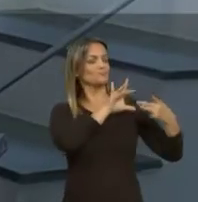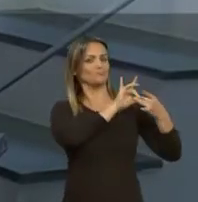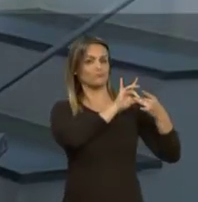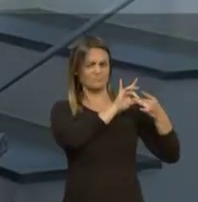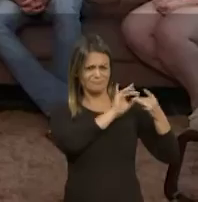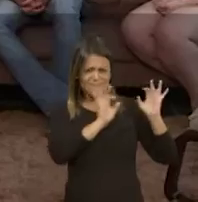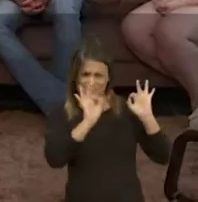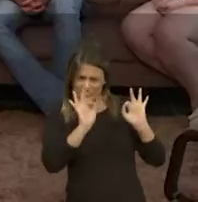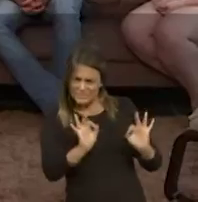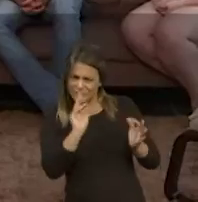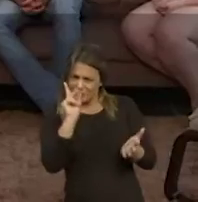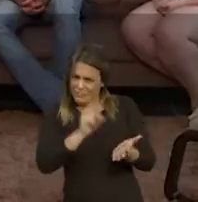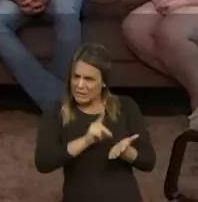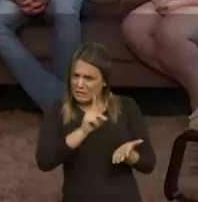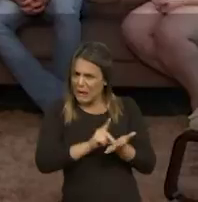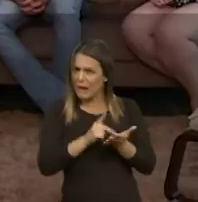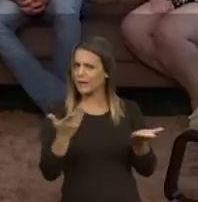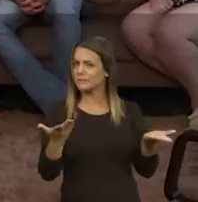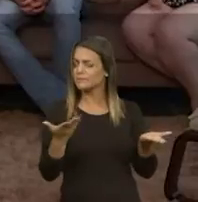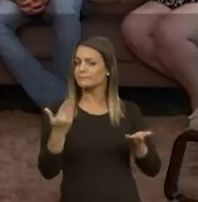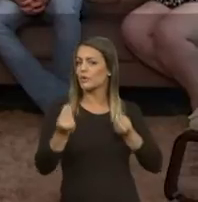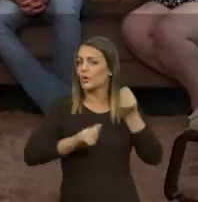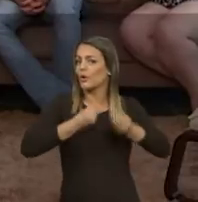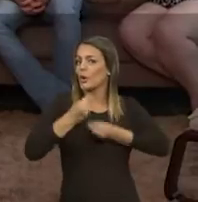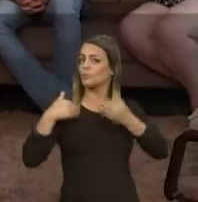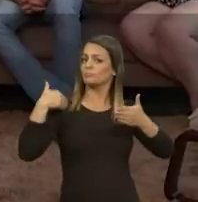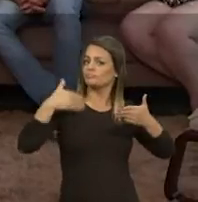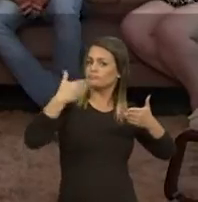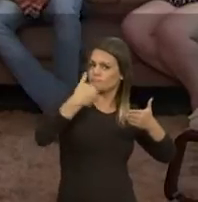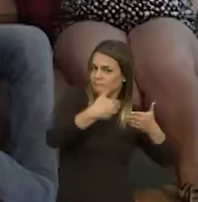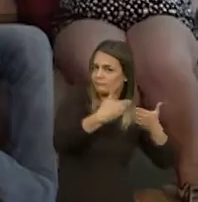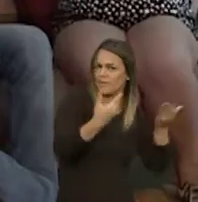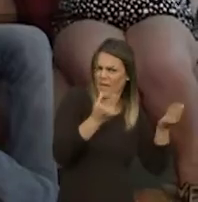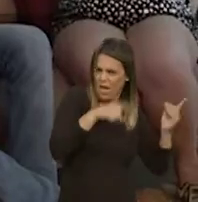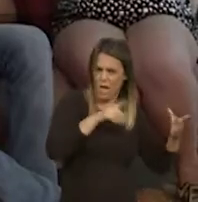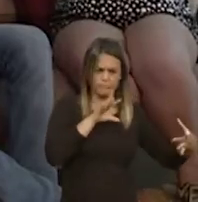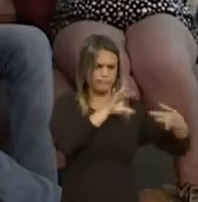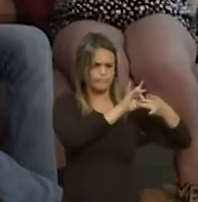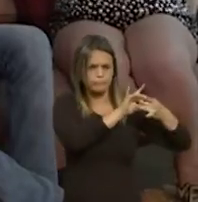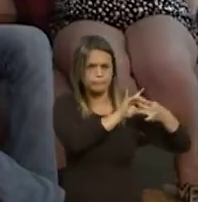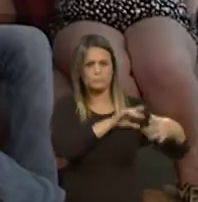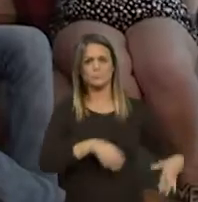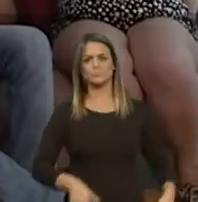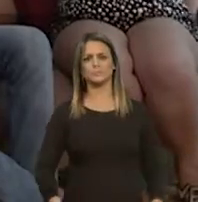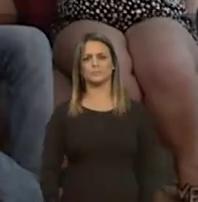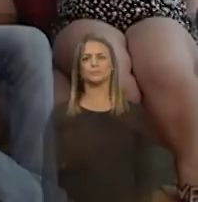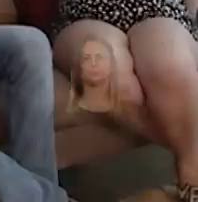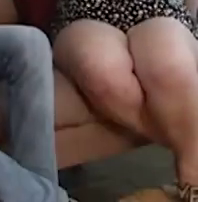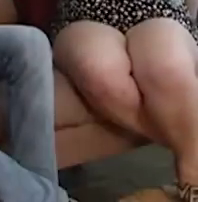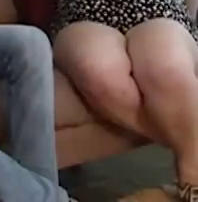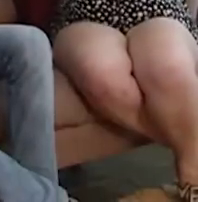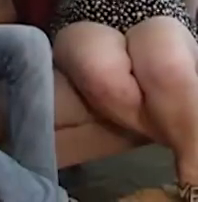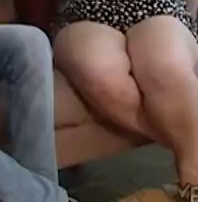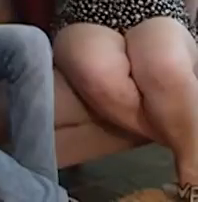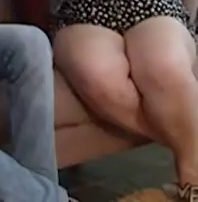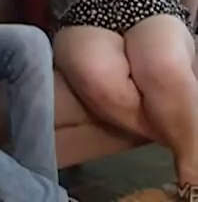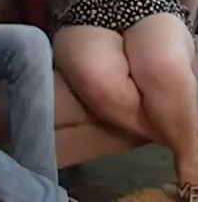Tu confirma isso durante os teus... Sim, é verdade. Eu acabo tendo uma relação bem maior com os intérpretes do que com os